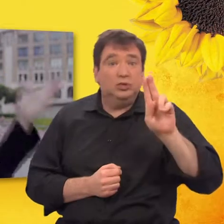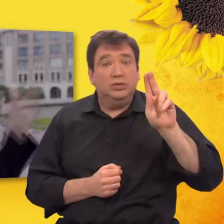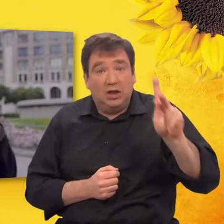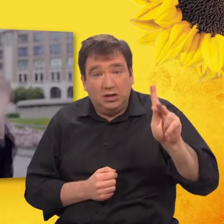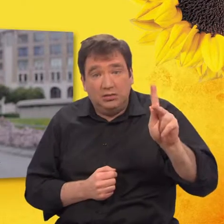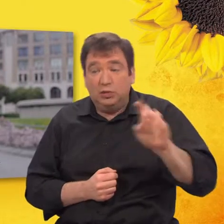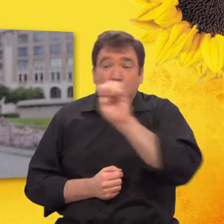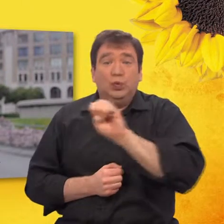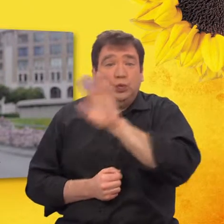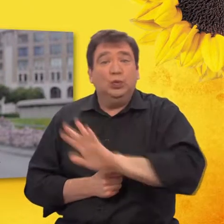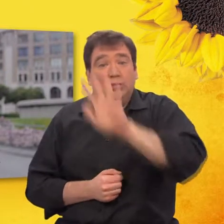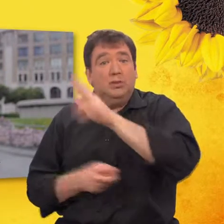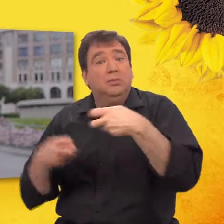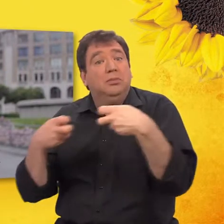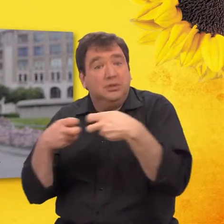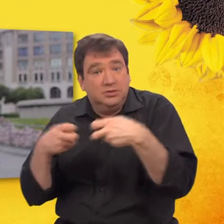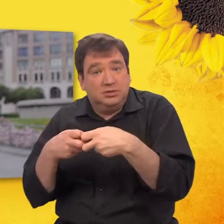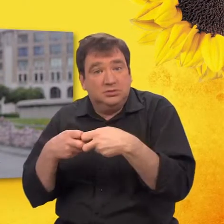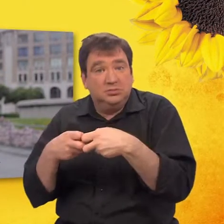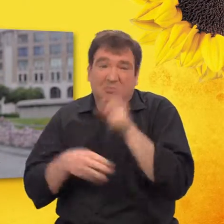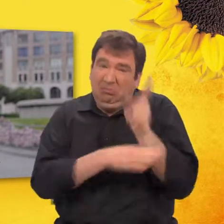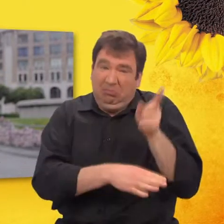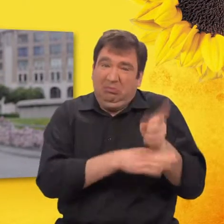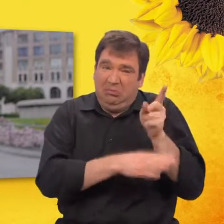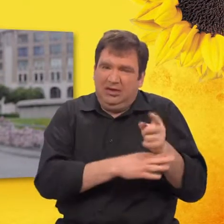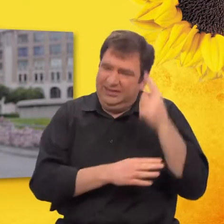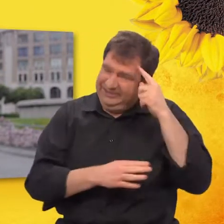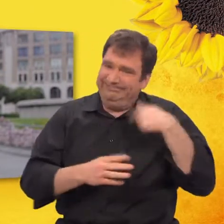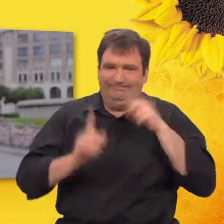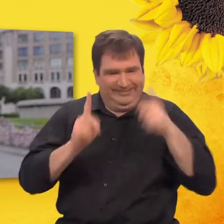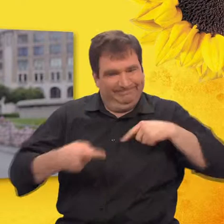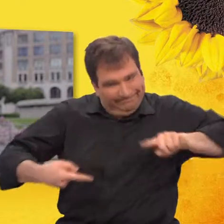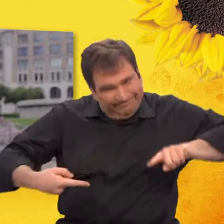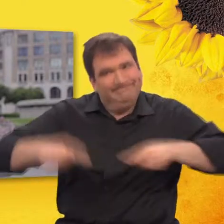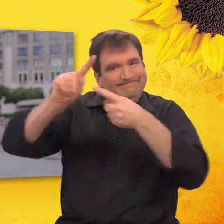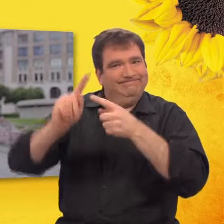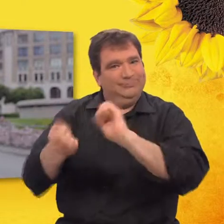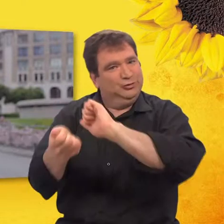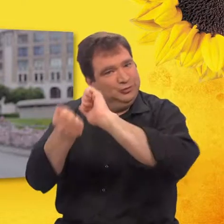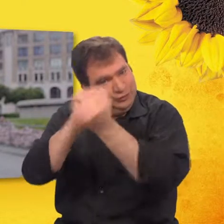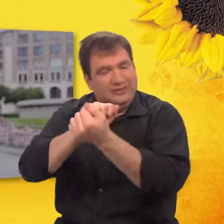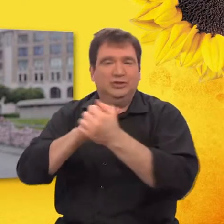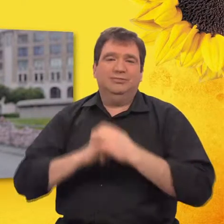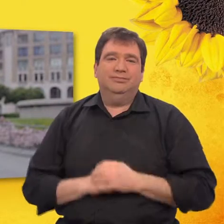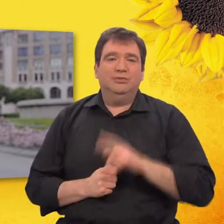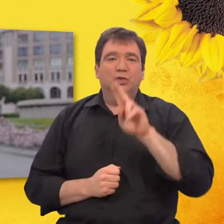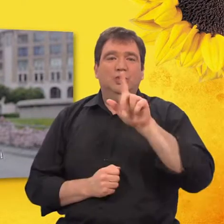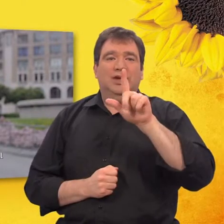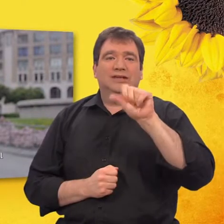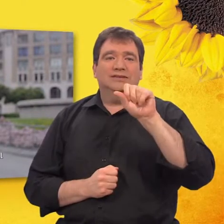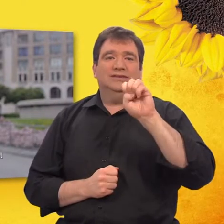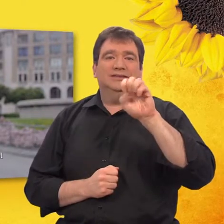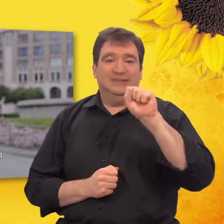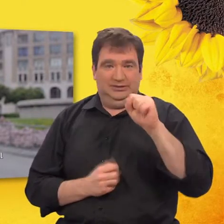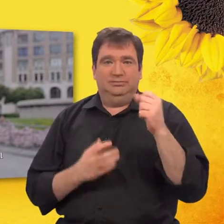sea Reino Unido, sea Bruselas como concepto europeo. Y este es el gran reto que tenemos que cambiar.